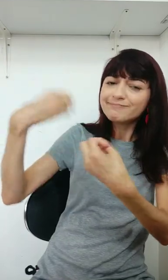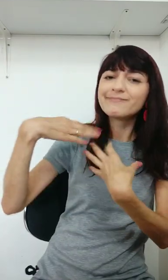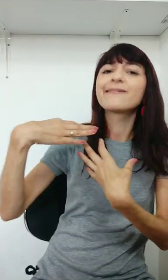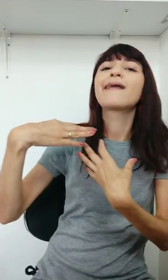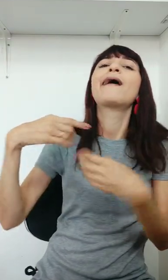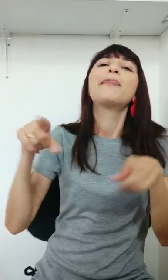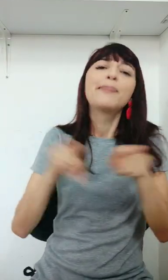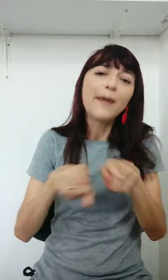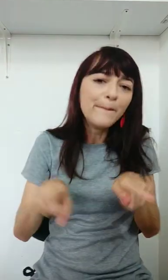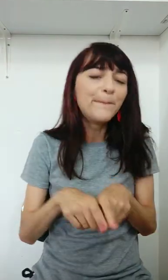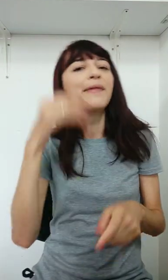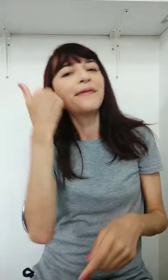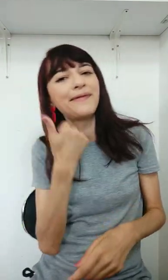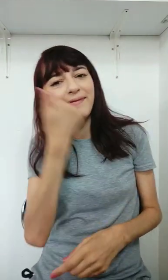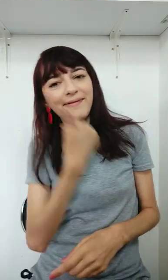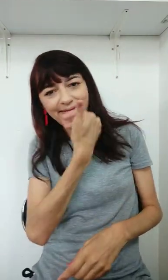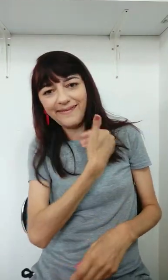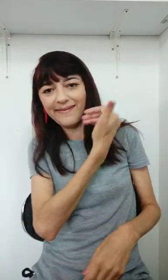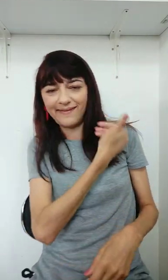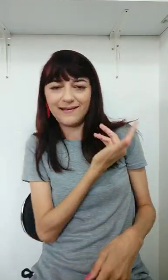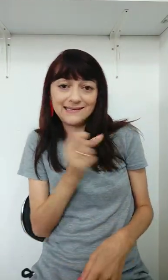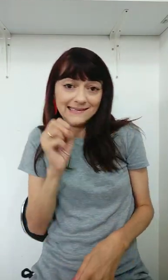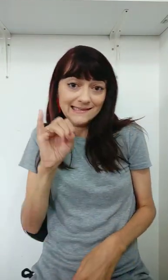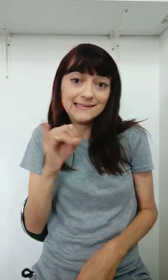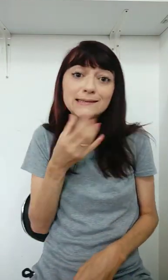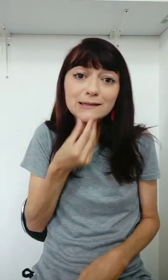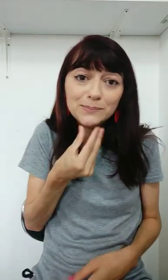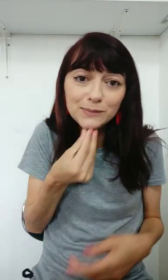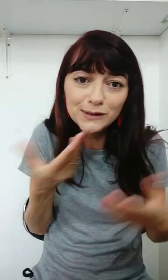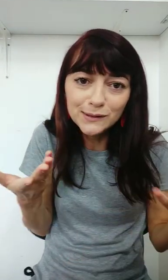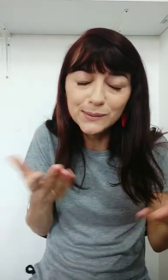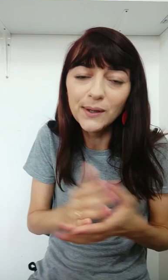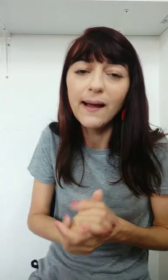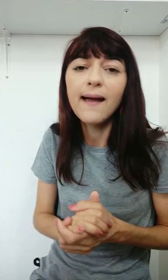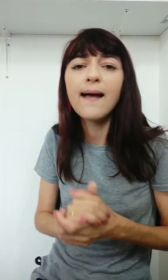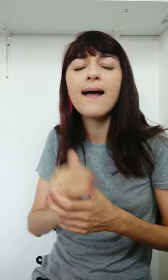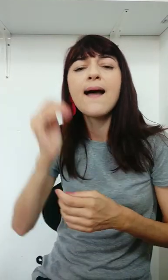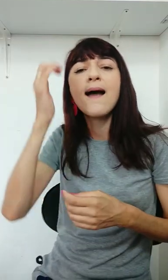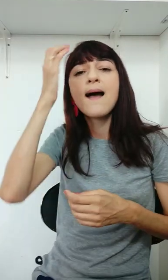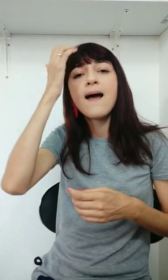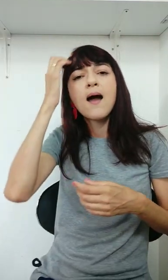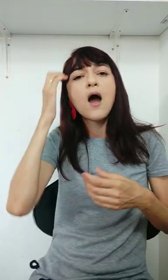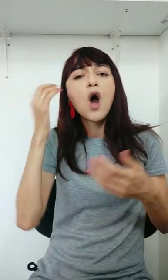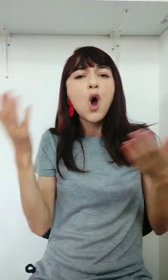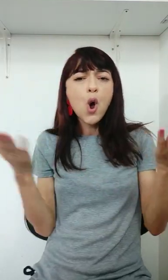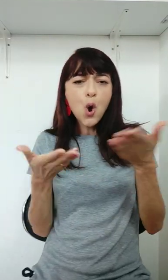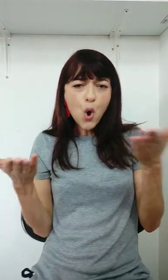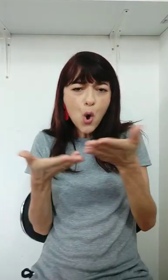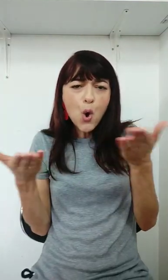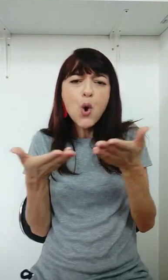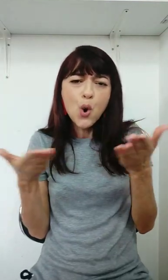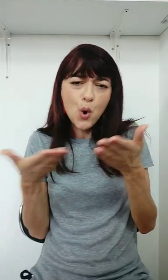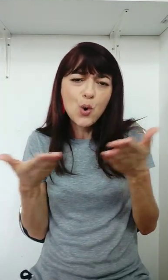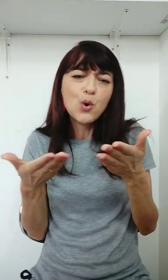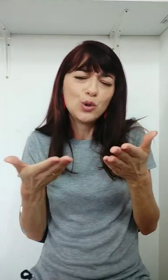crescer, não é? Ela também vai acabar fazendo a barba, ela vai acabar, principalmente ali, claro, se ela for um menino, né? Ela vai